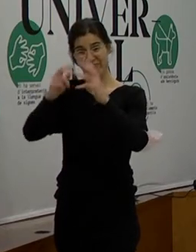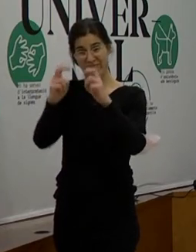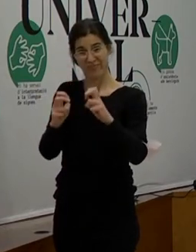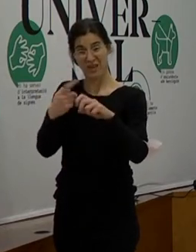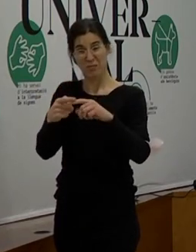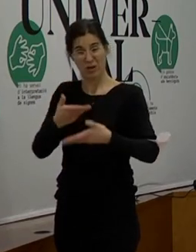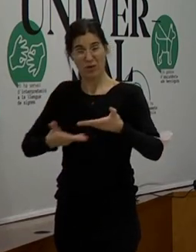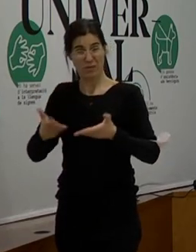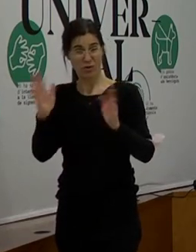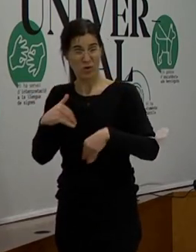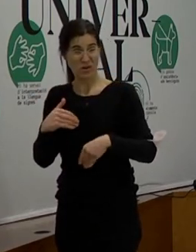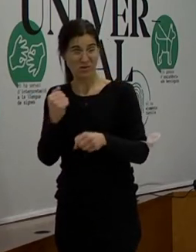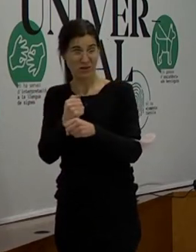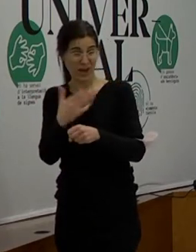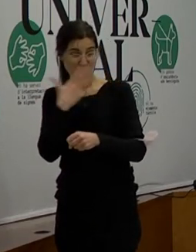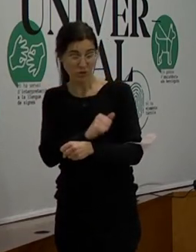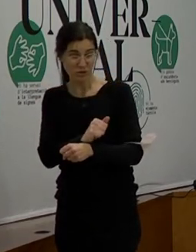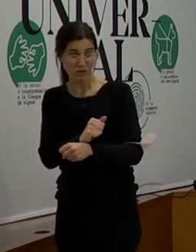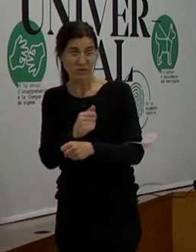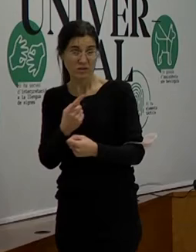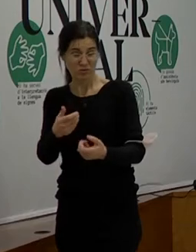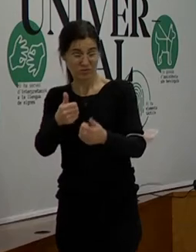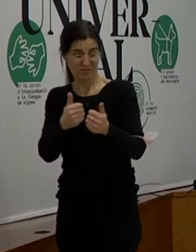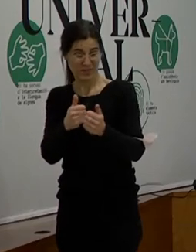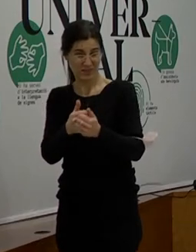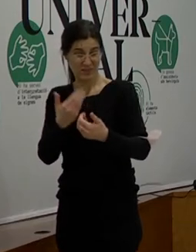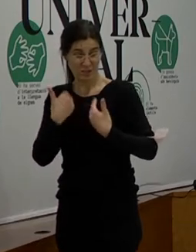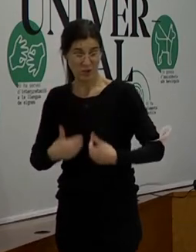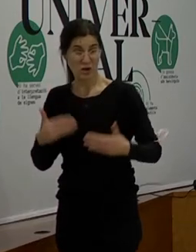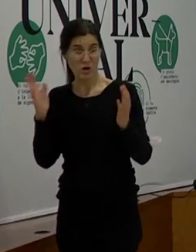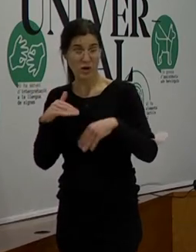un canviador, no pots treballar? No tens assistència personal per anar a treballar?